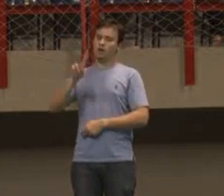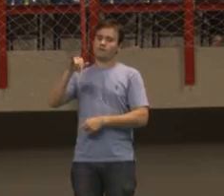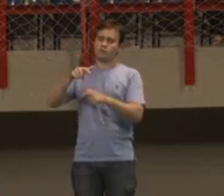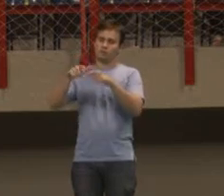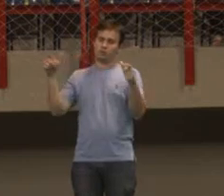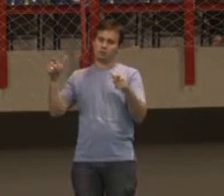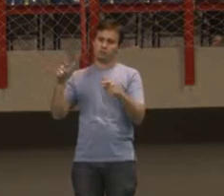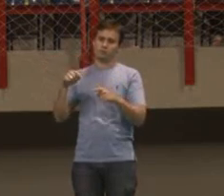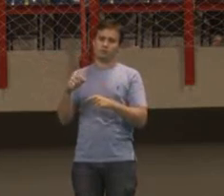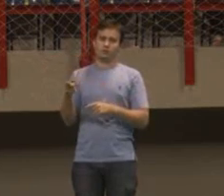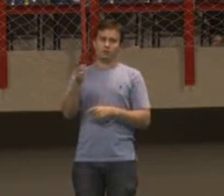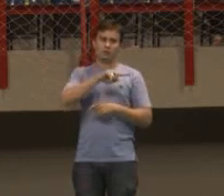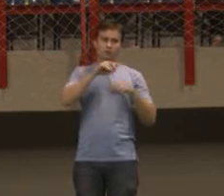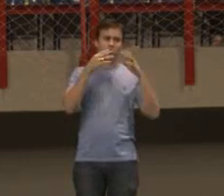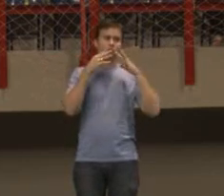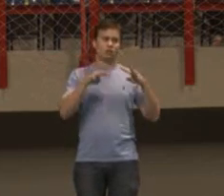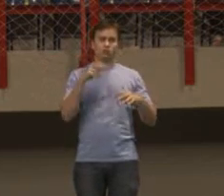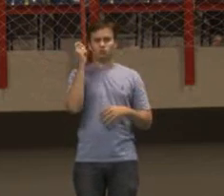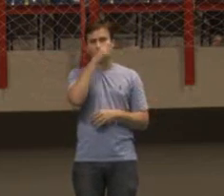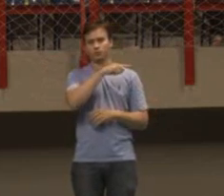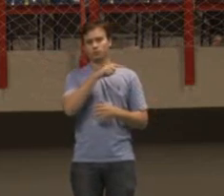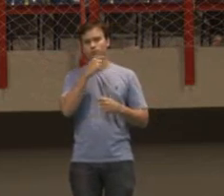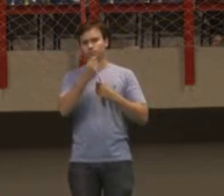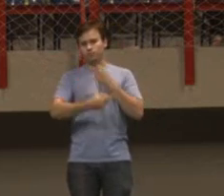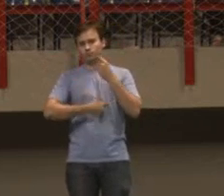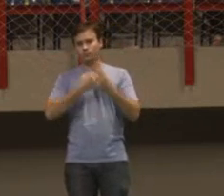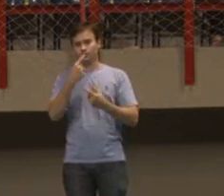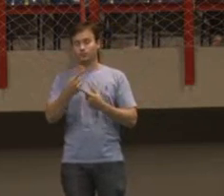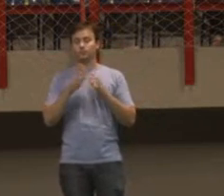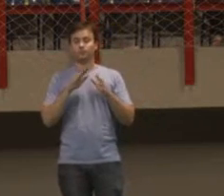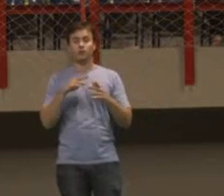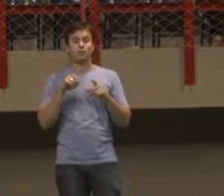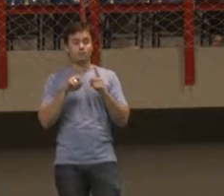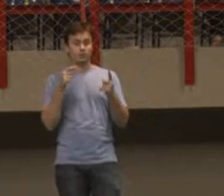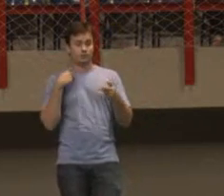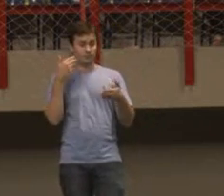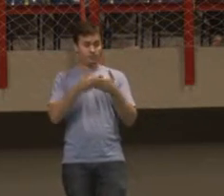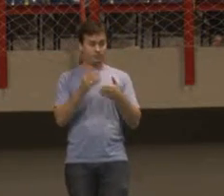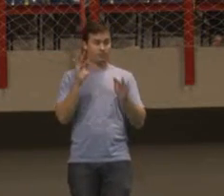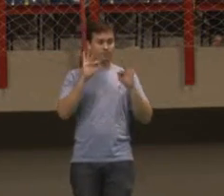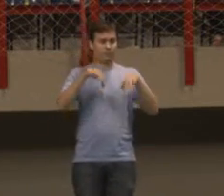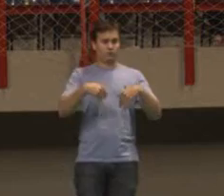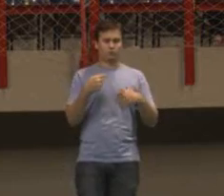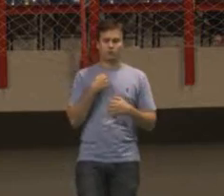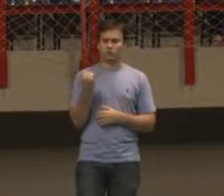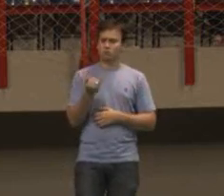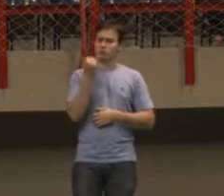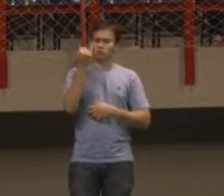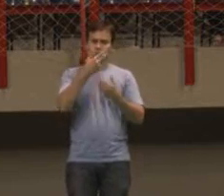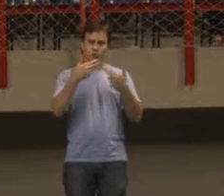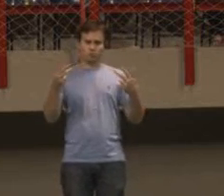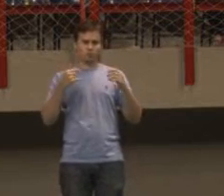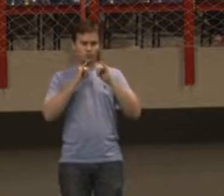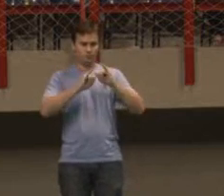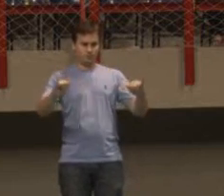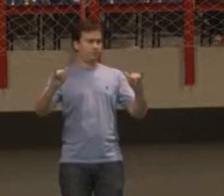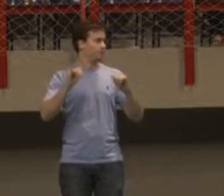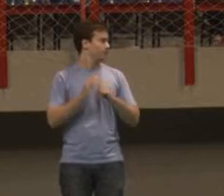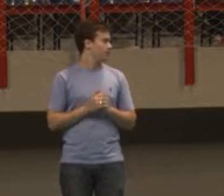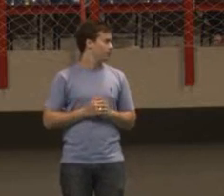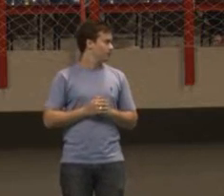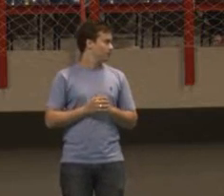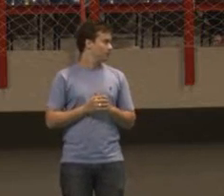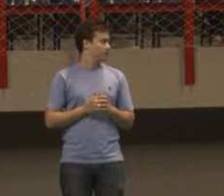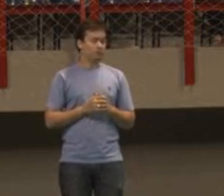uma coisa importante. Só mais uma coisa, gente. São muitas informações que eram